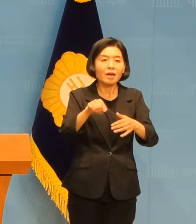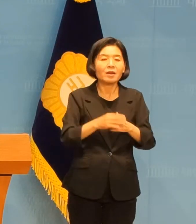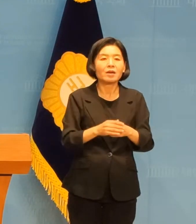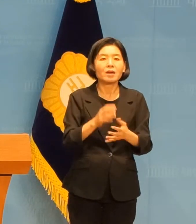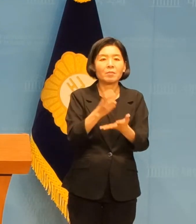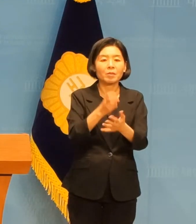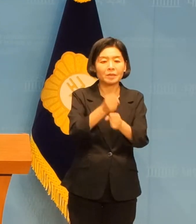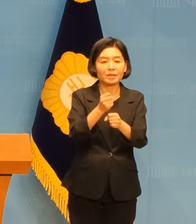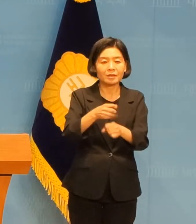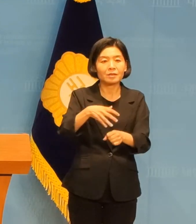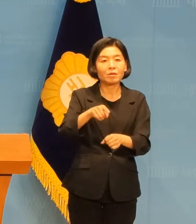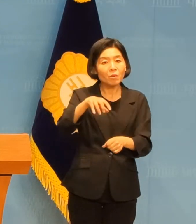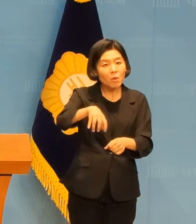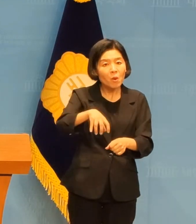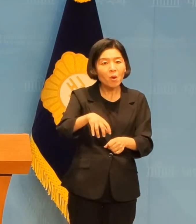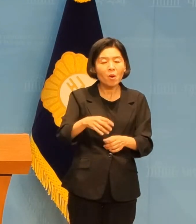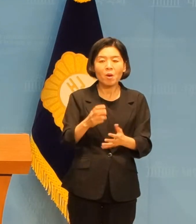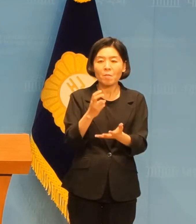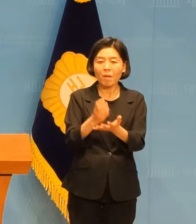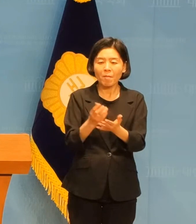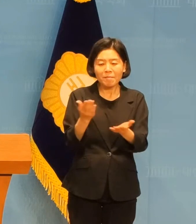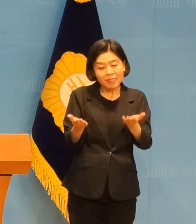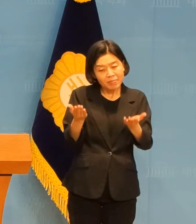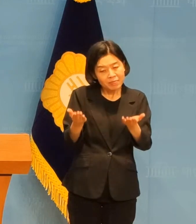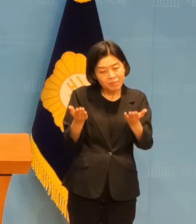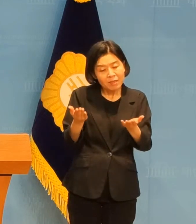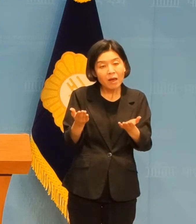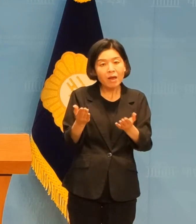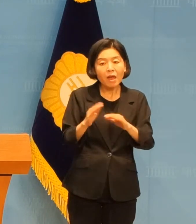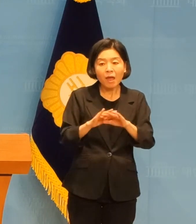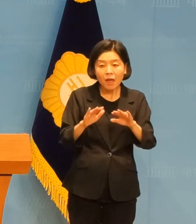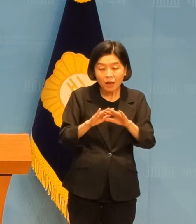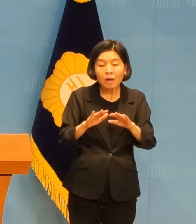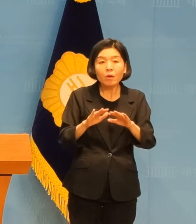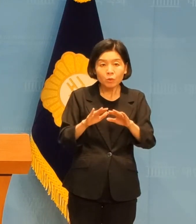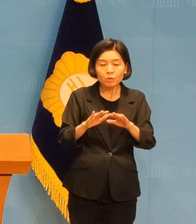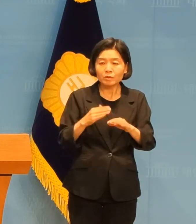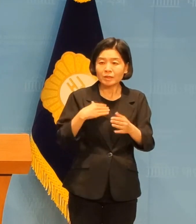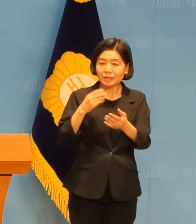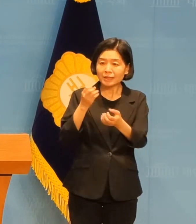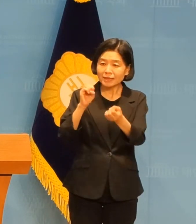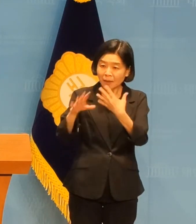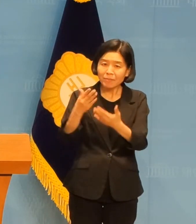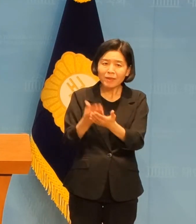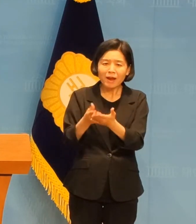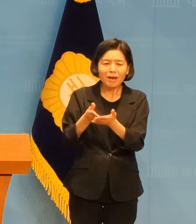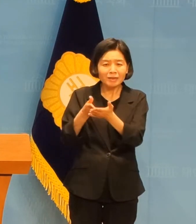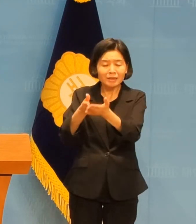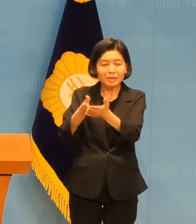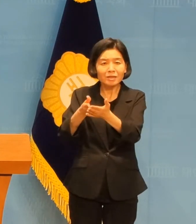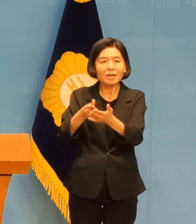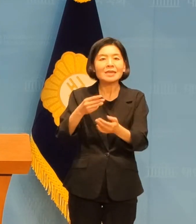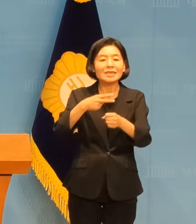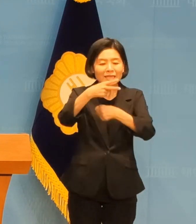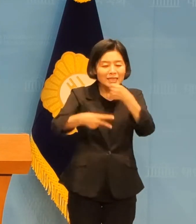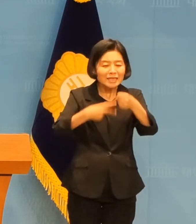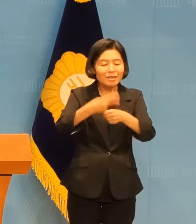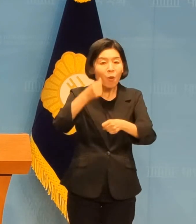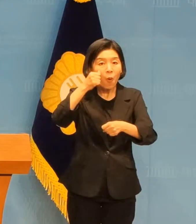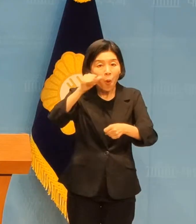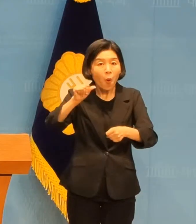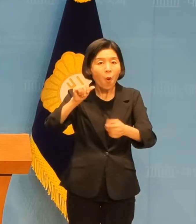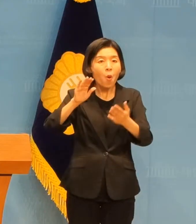법제처가 유권 해석에 착수한 지 저희 의원실의 답변 요청에 대해서 2년 5개월 만에